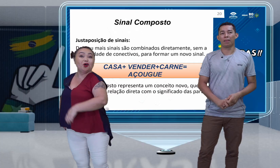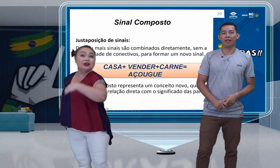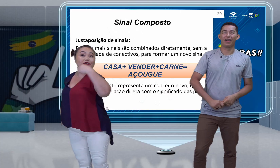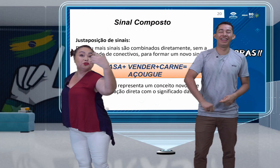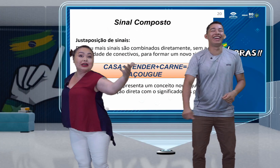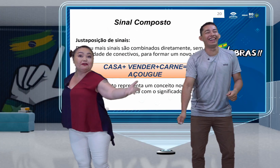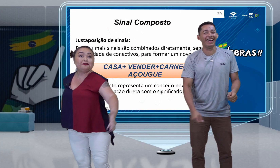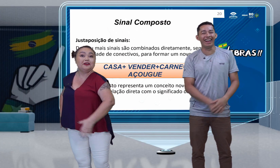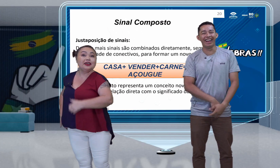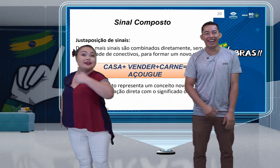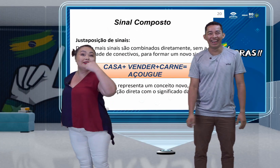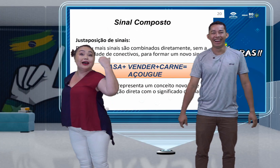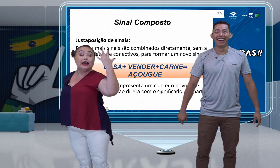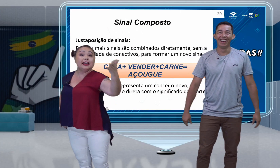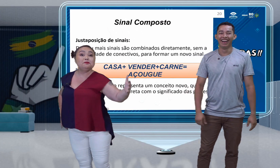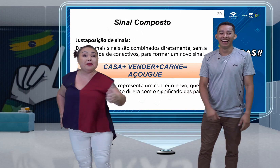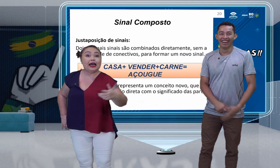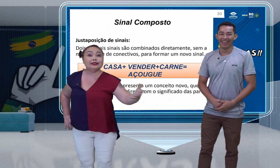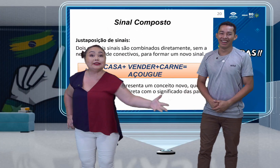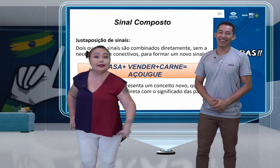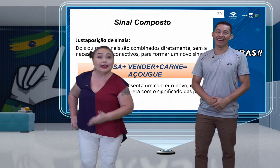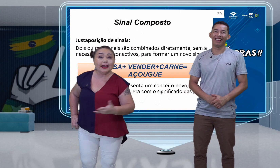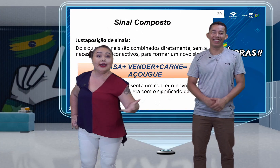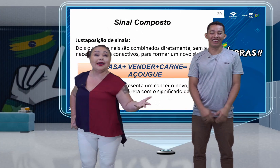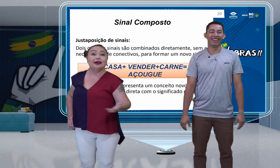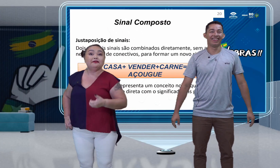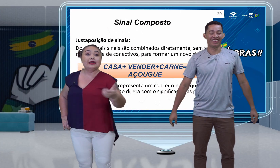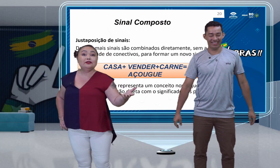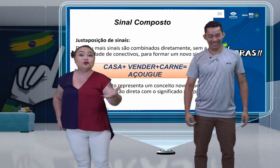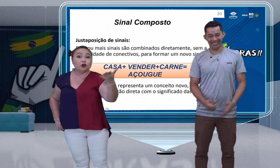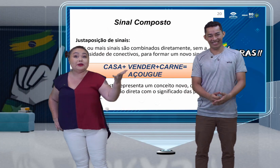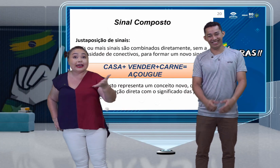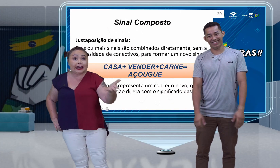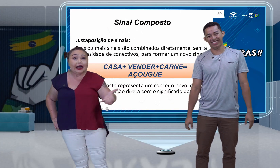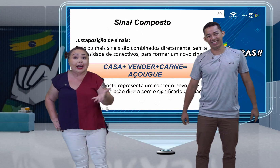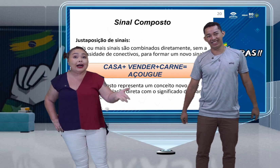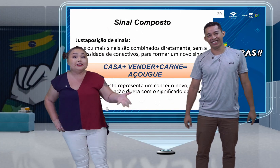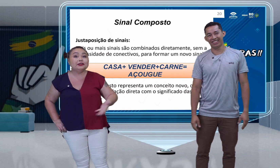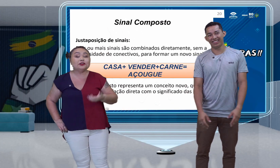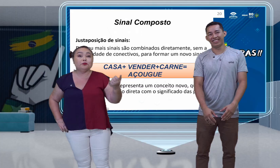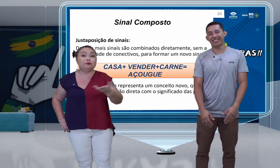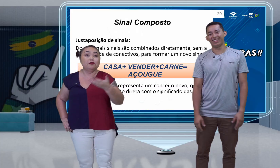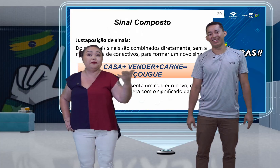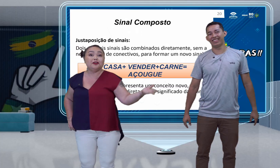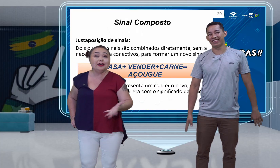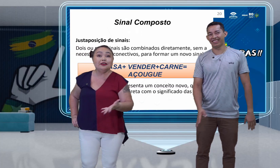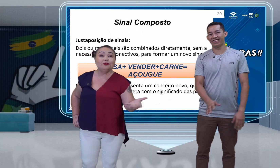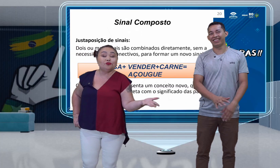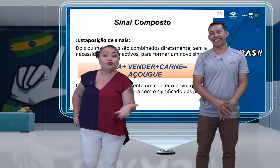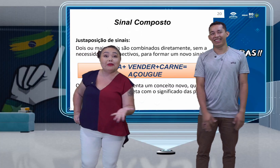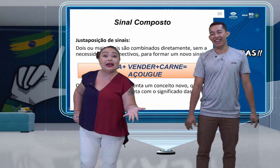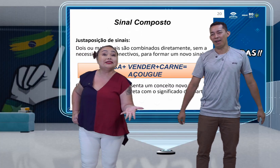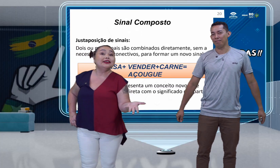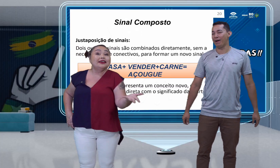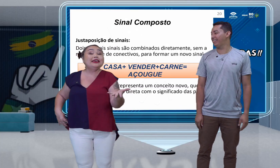história, geografia, NBAZ, falando sobre carne, sobre bovino e tudo mais, e